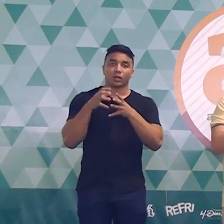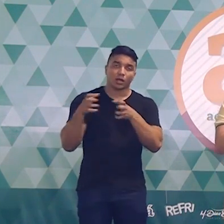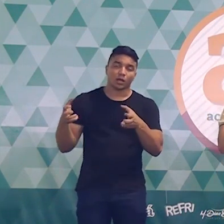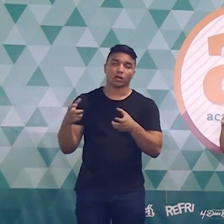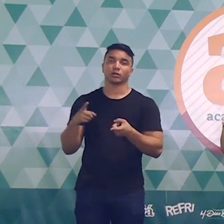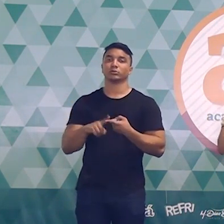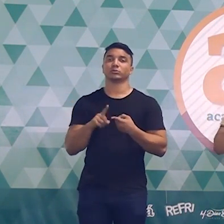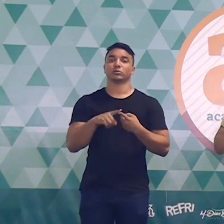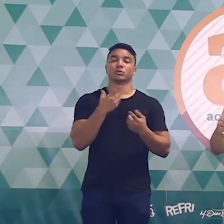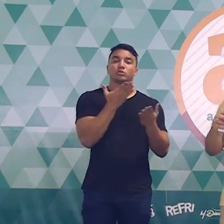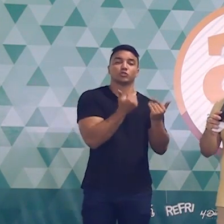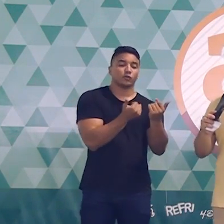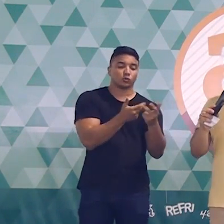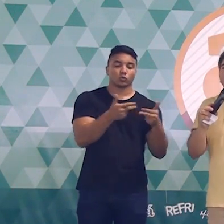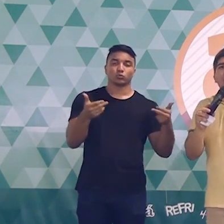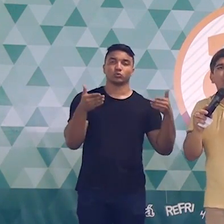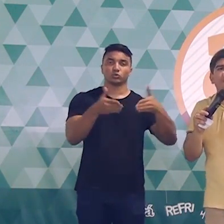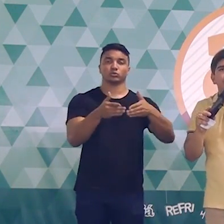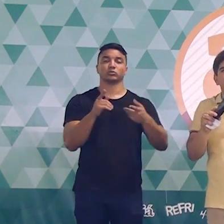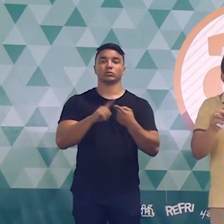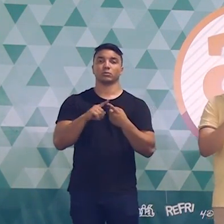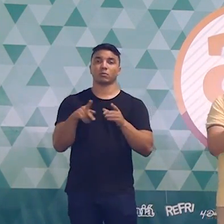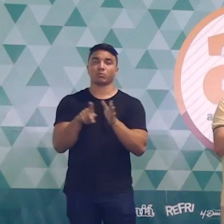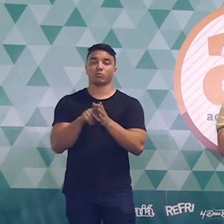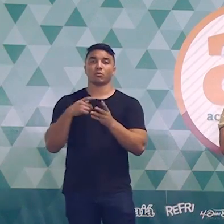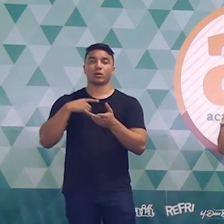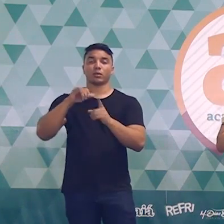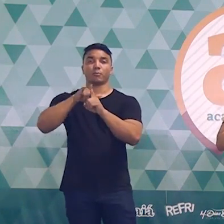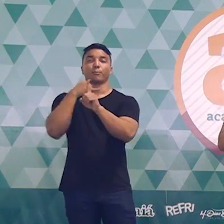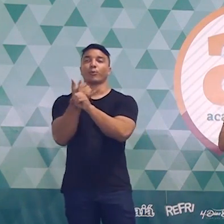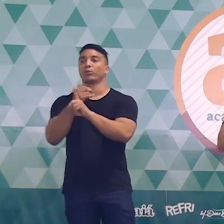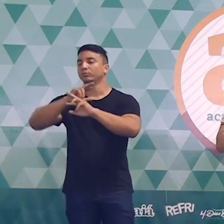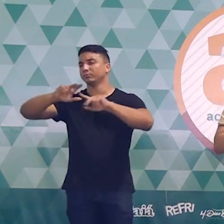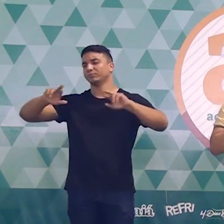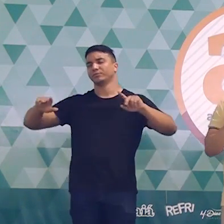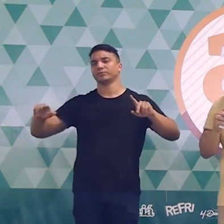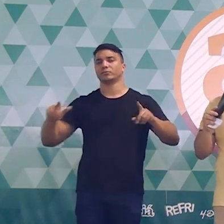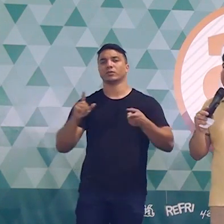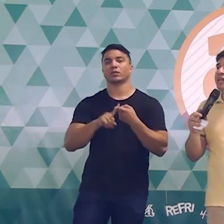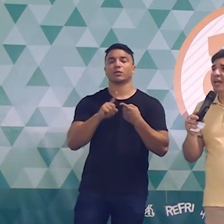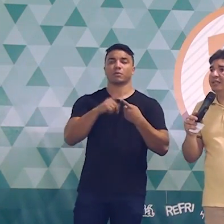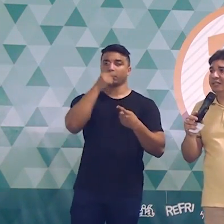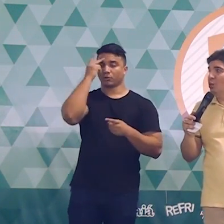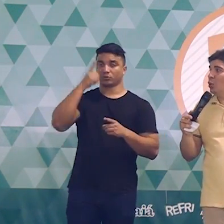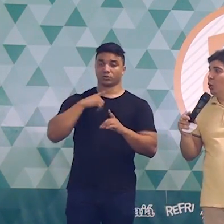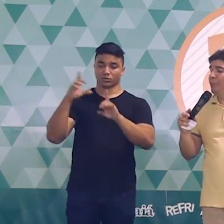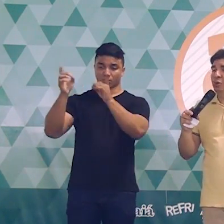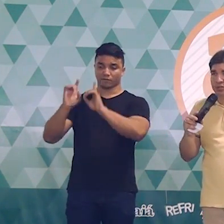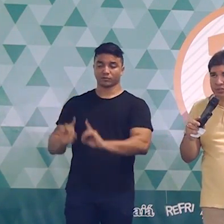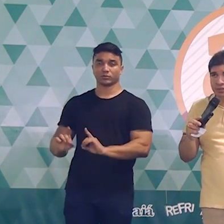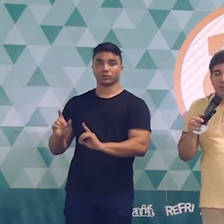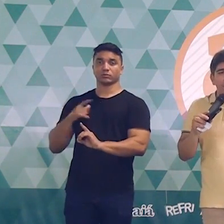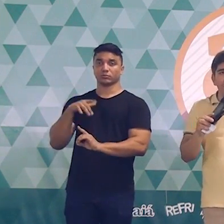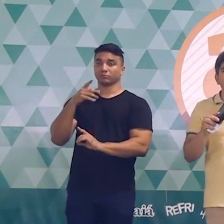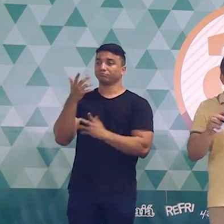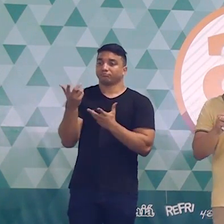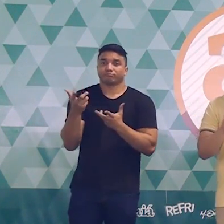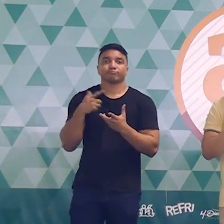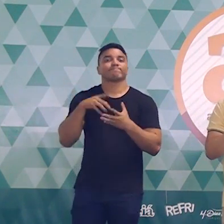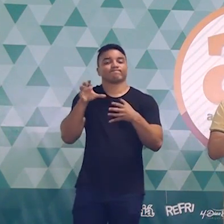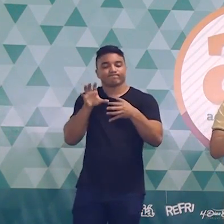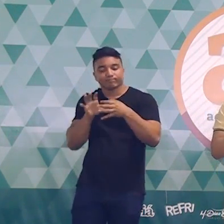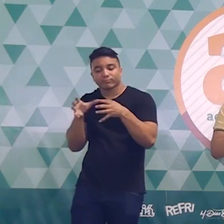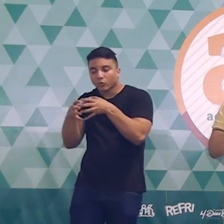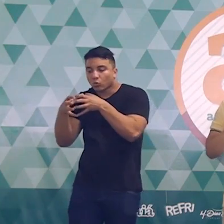às demandas da juventude, à questão homoafetiva, ao bullying, aos indivíduos com deficiência, são grupos que merecem